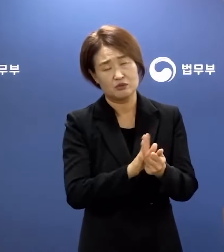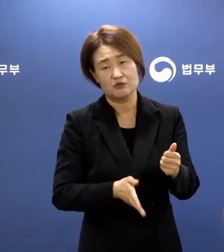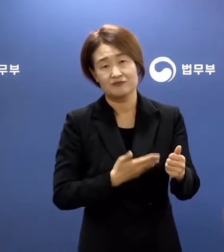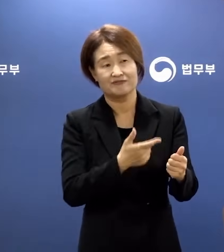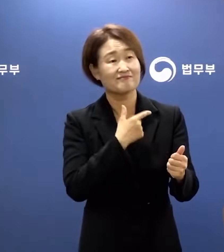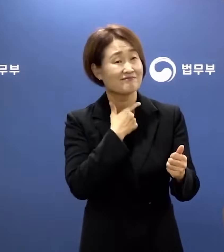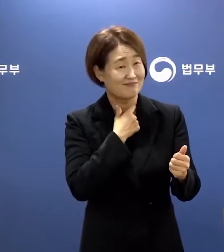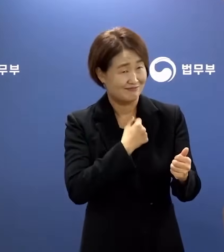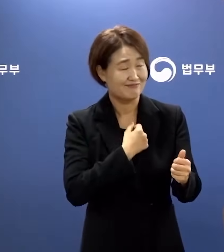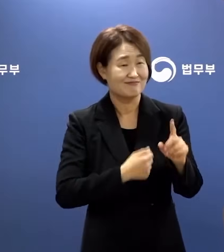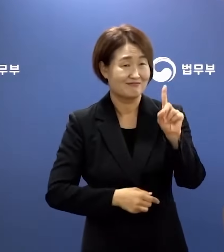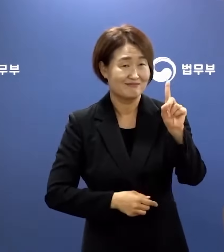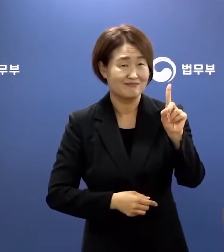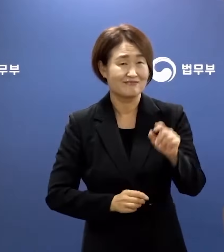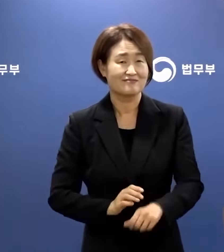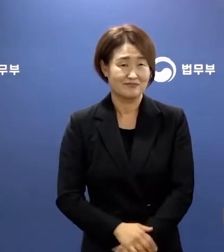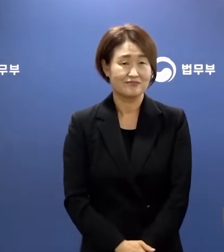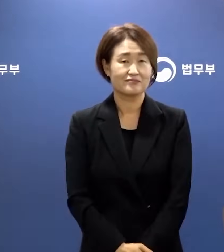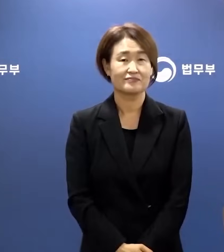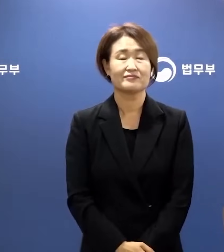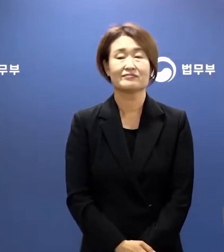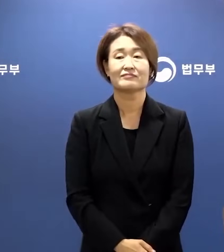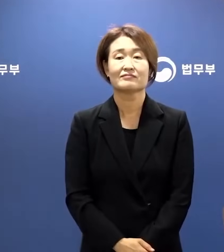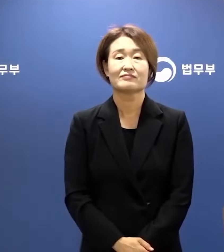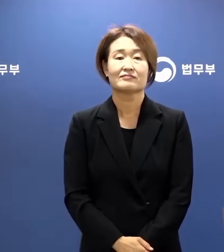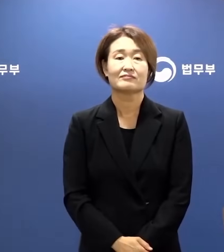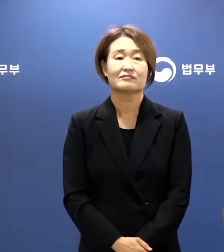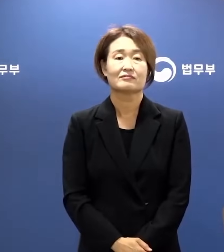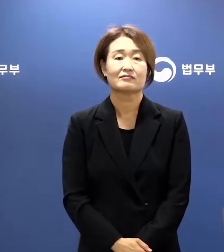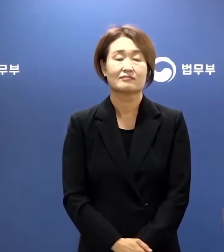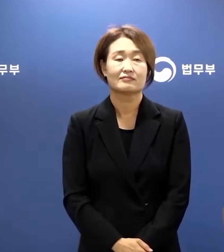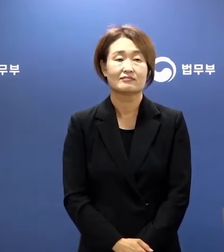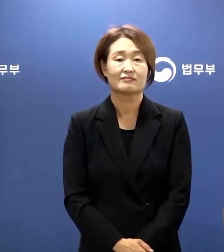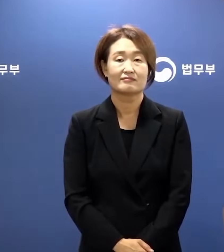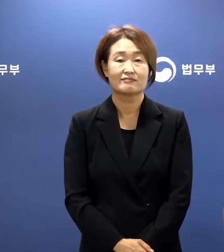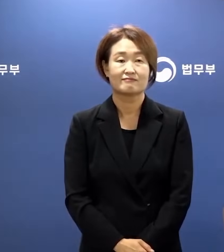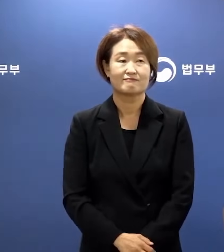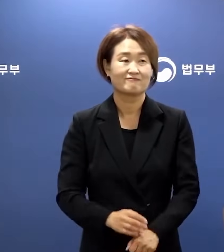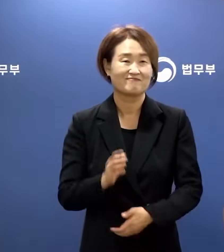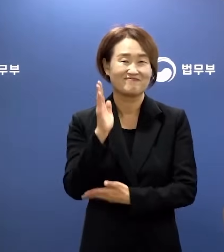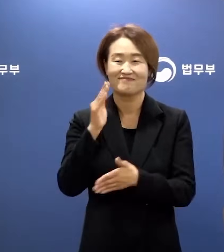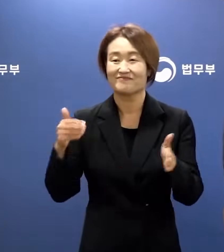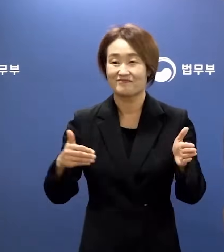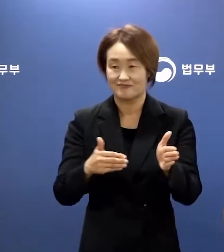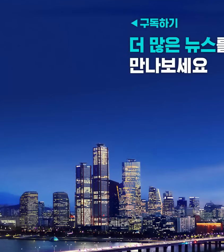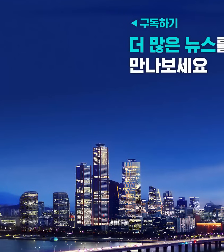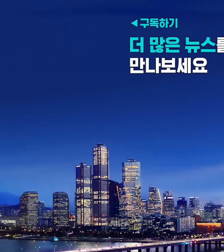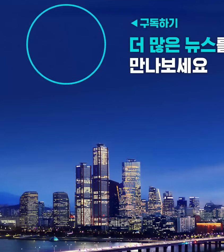제 말씀은 여기까지입니다.